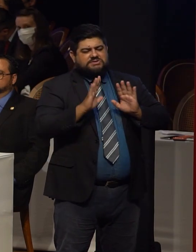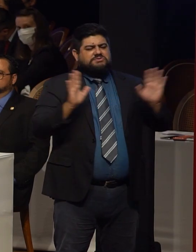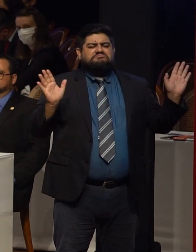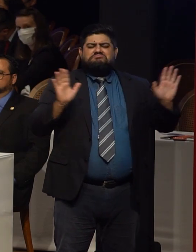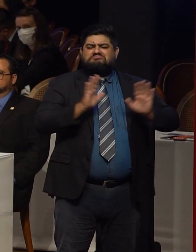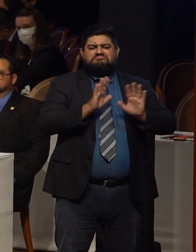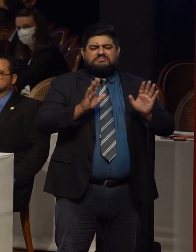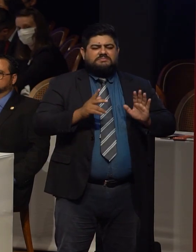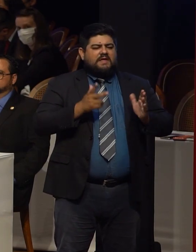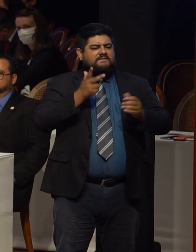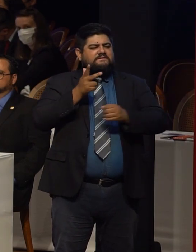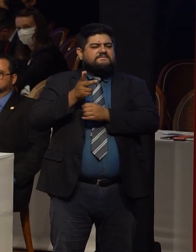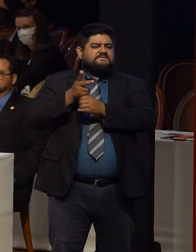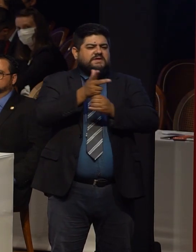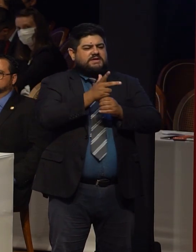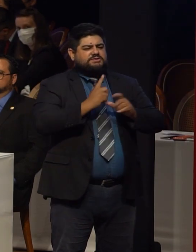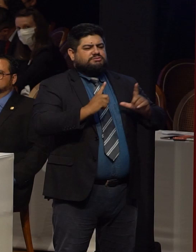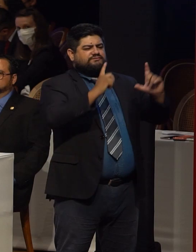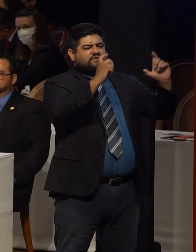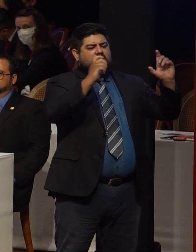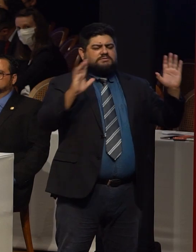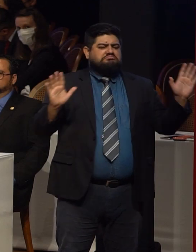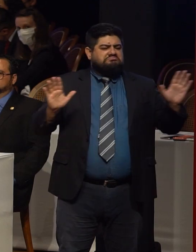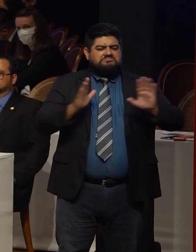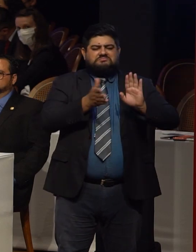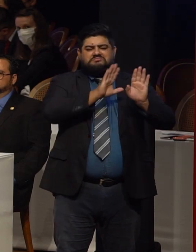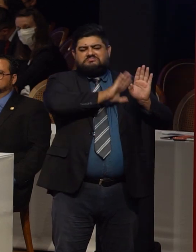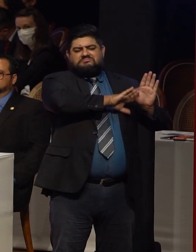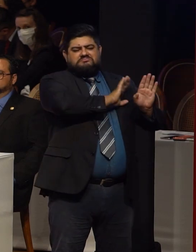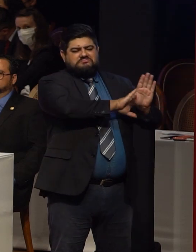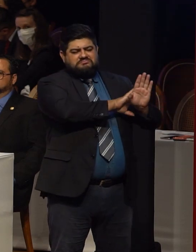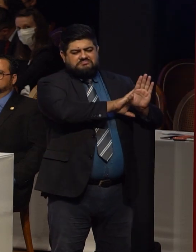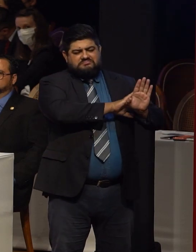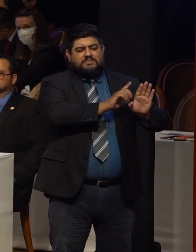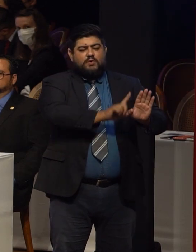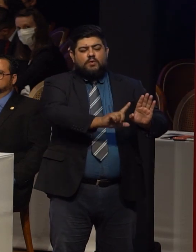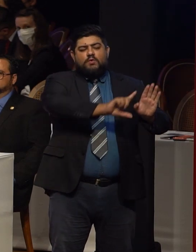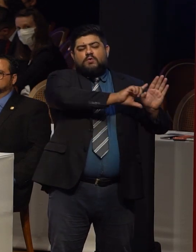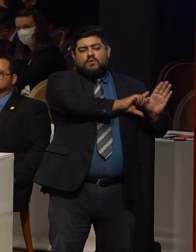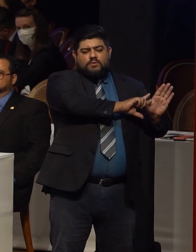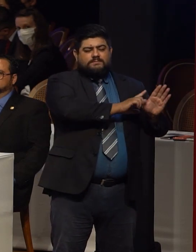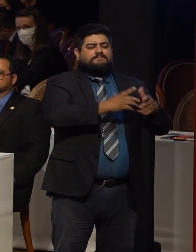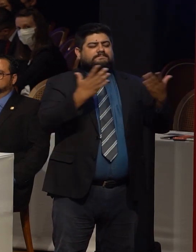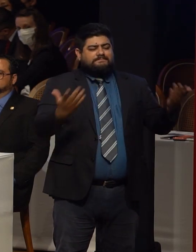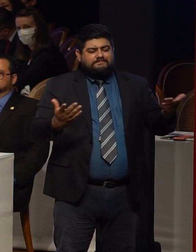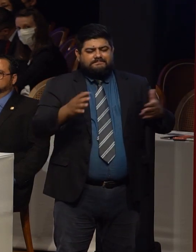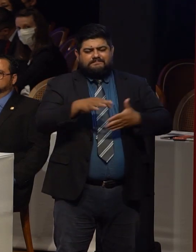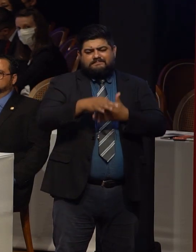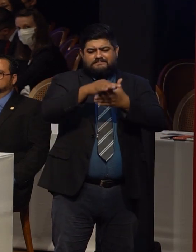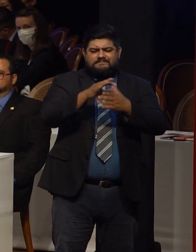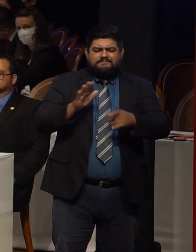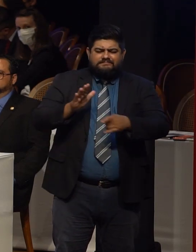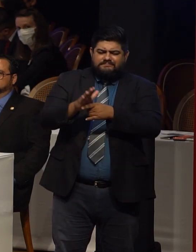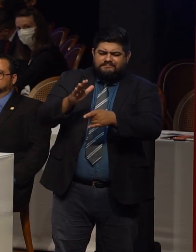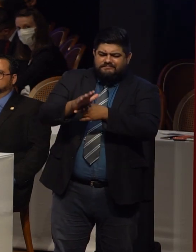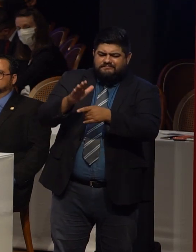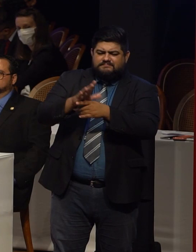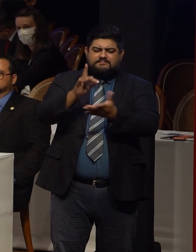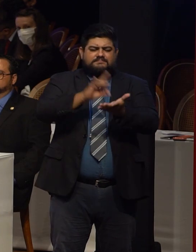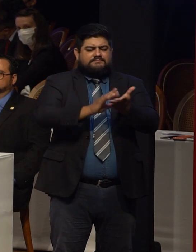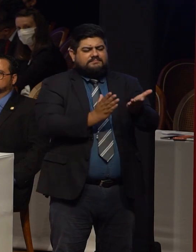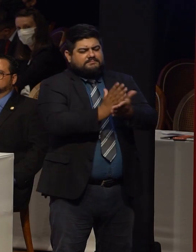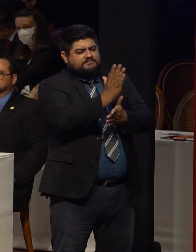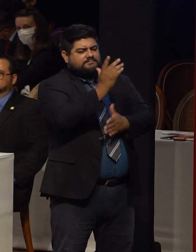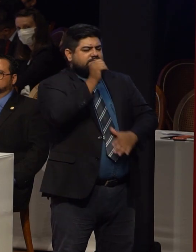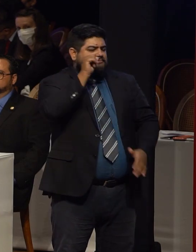flashes, longe das fotografias. Essas lideranças contribuíram e muito para a reeleição do nosso